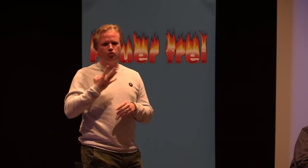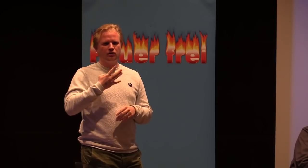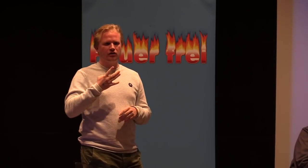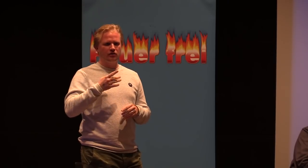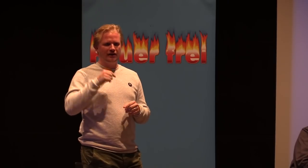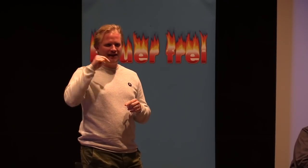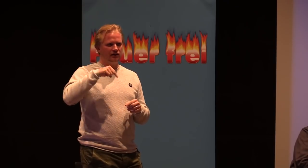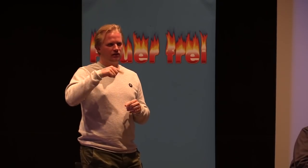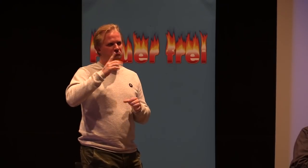Das sind so roundabout